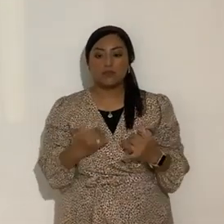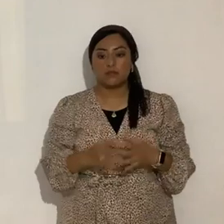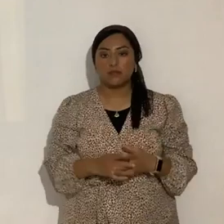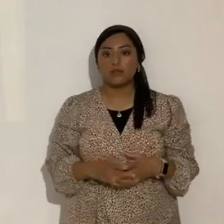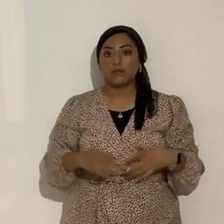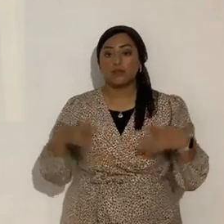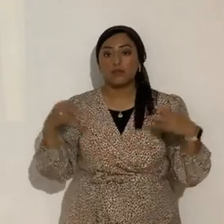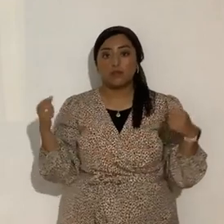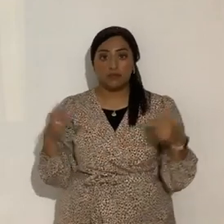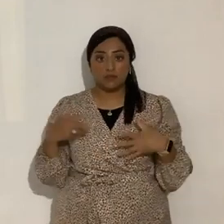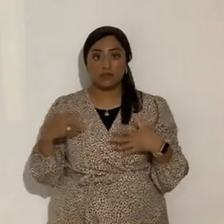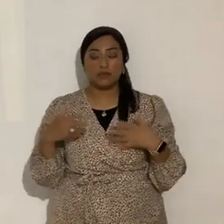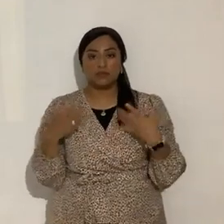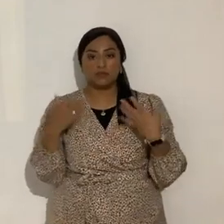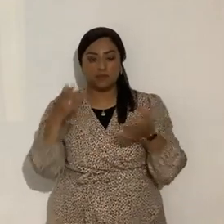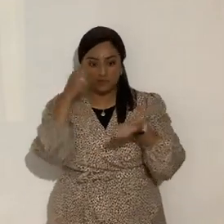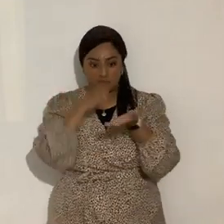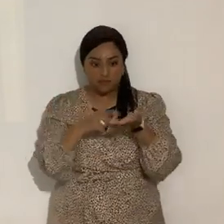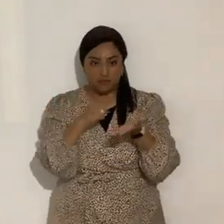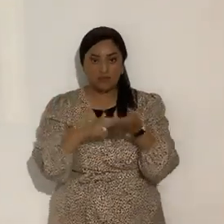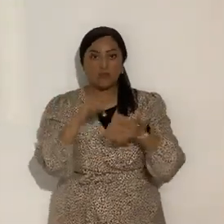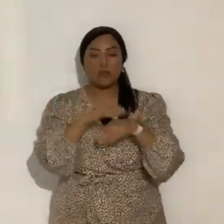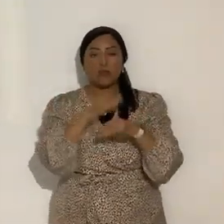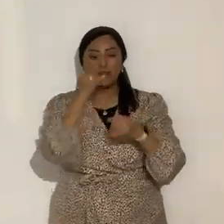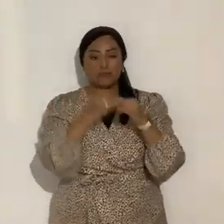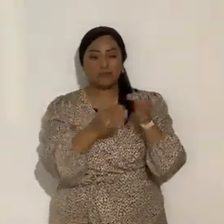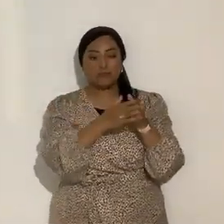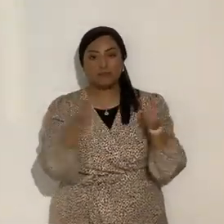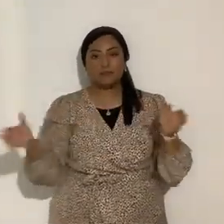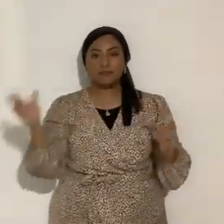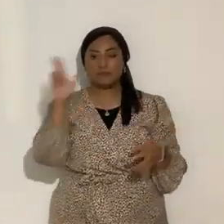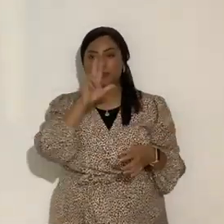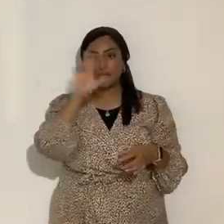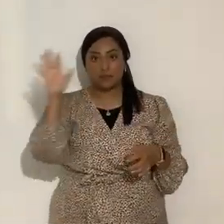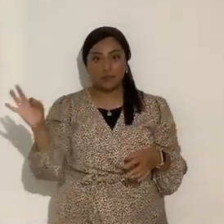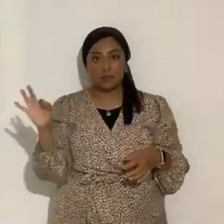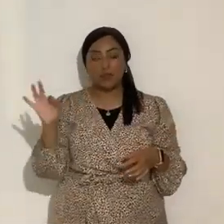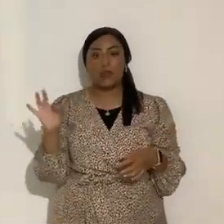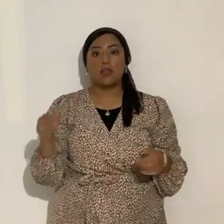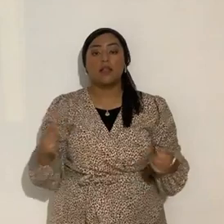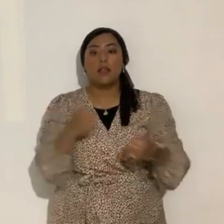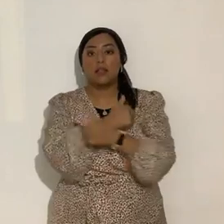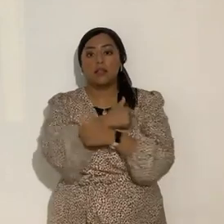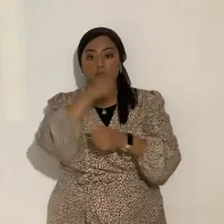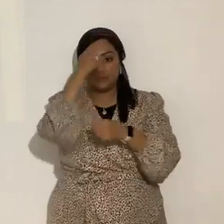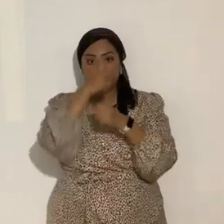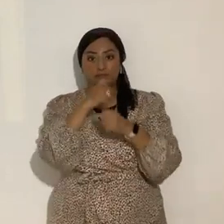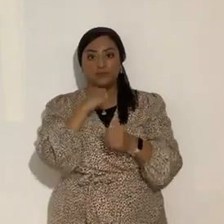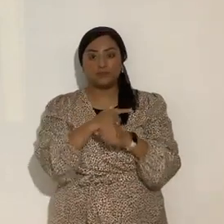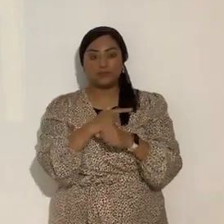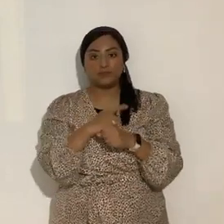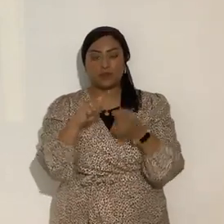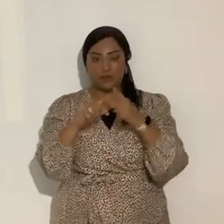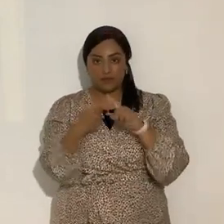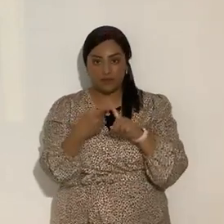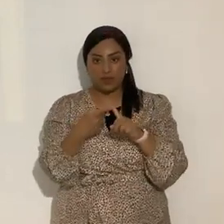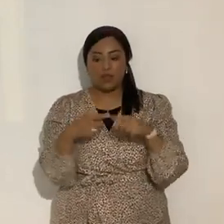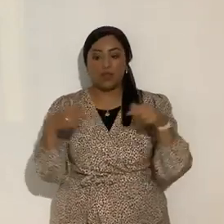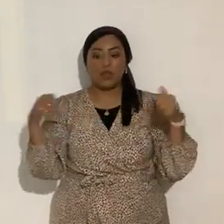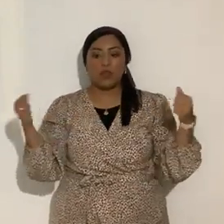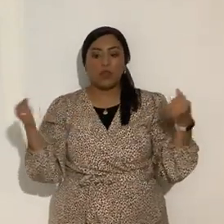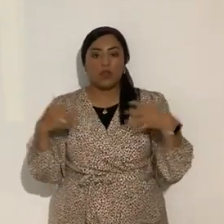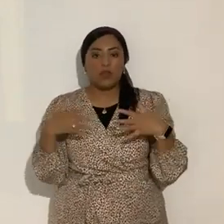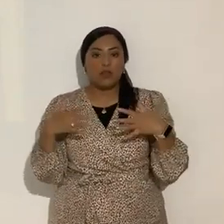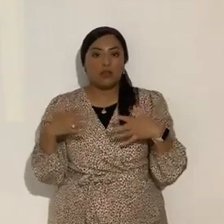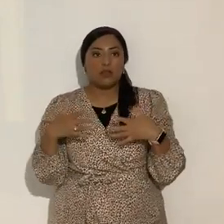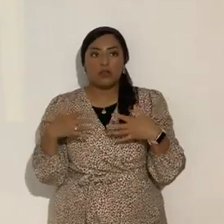el miedo, ya lo revisamos en recta final 39, hermanos preciosos, hermanas preciosas en el eterno Yahshua, amigos, el miedo no